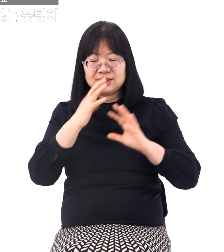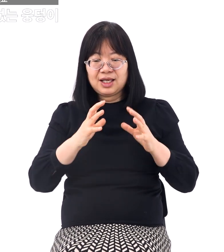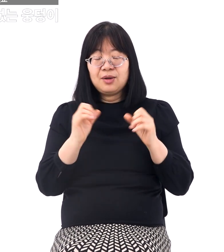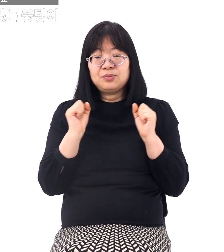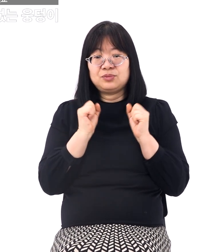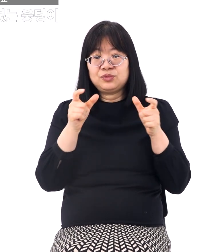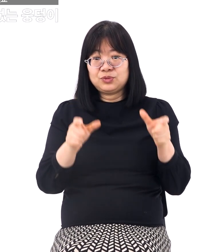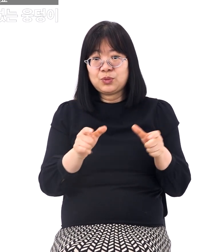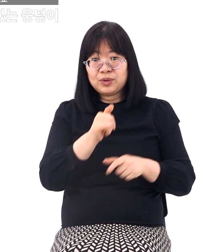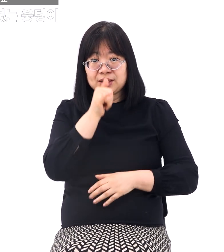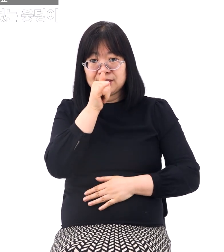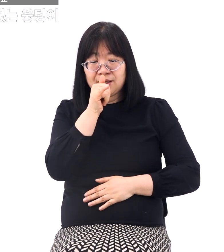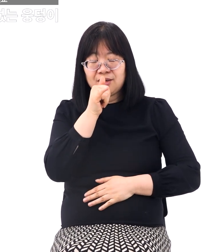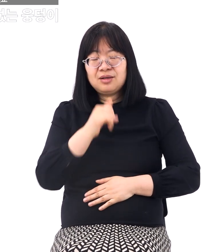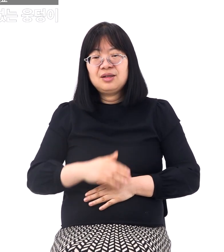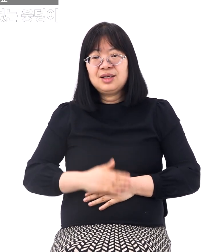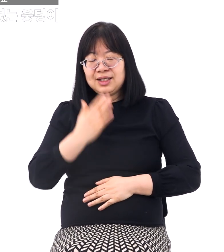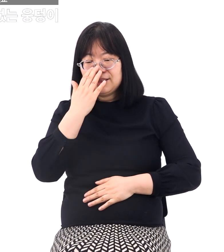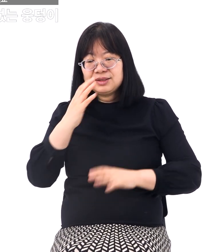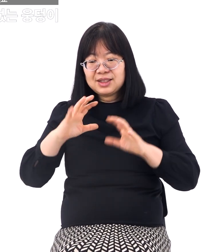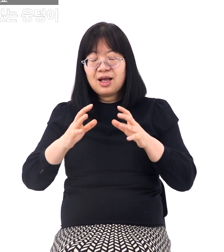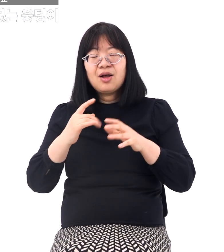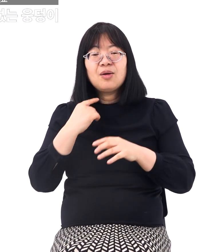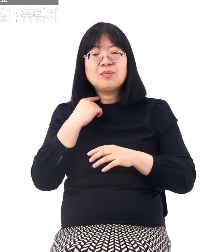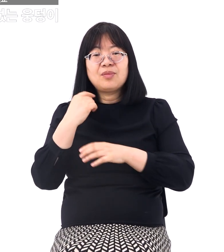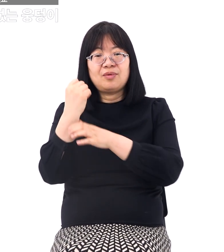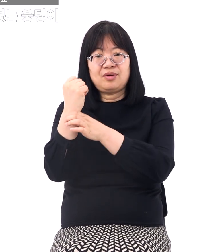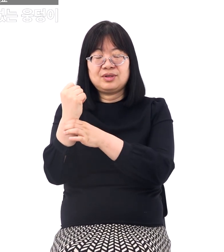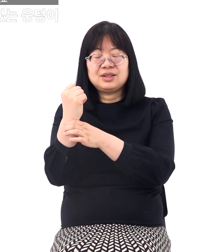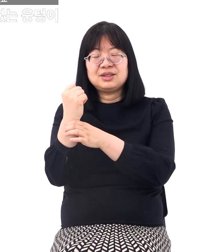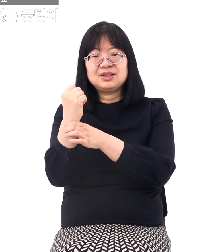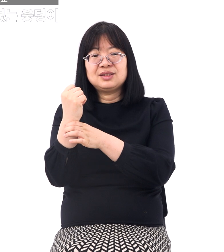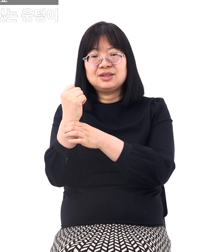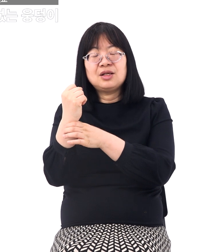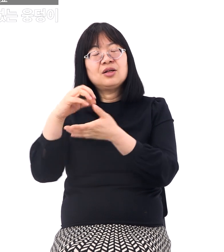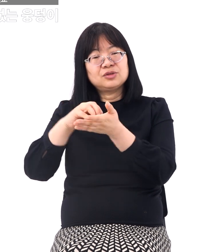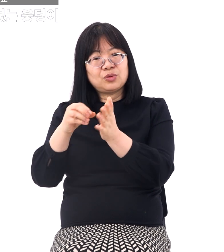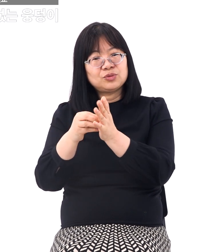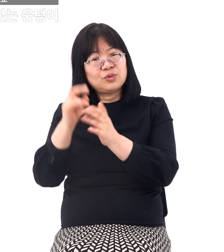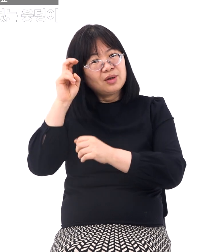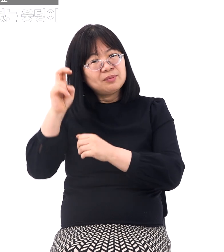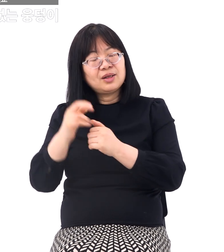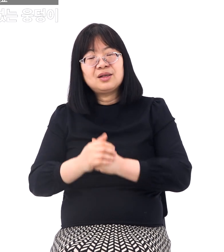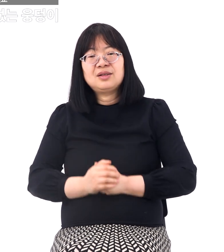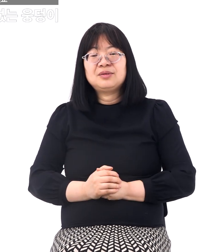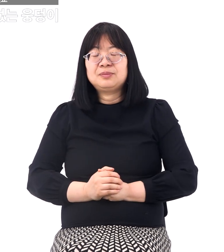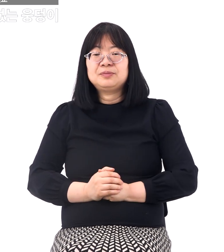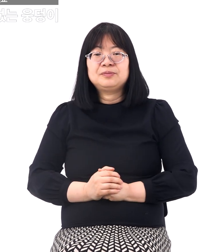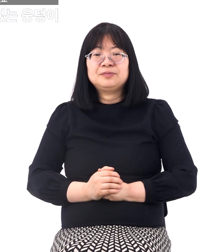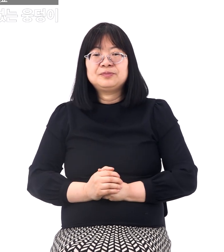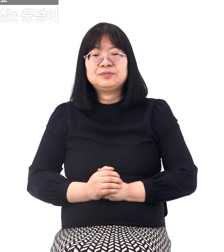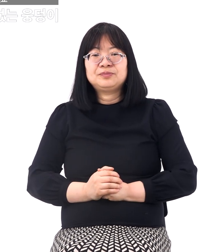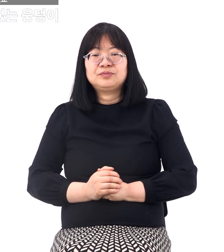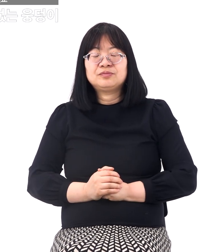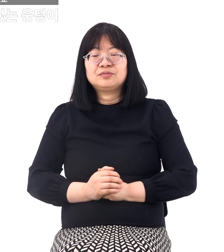북쪽에 위치한 이스라엘의 그 머리 정도 됩니다.